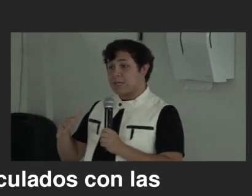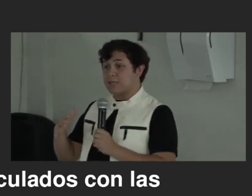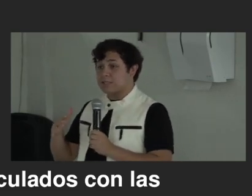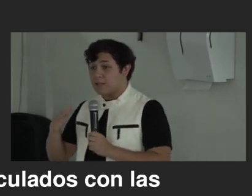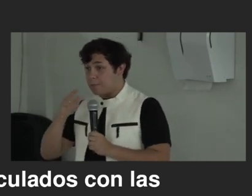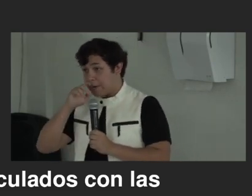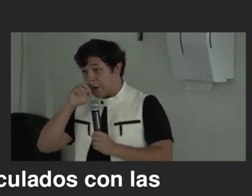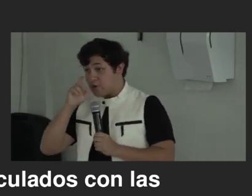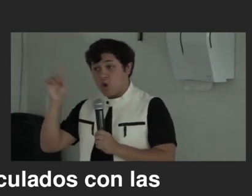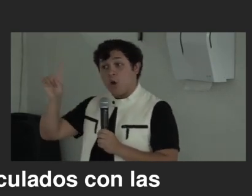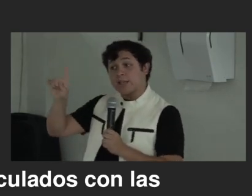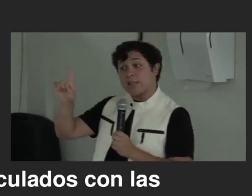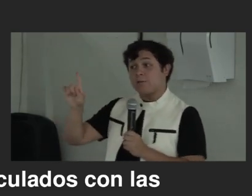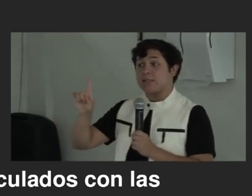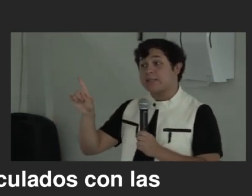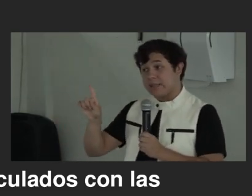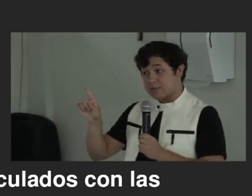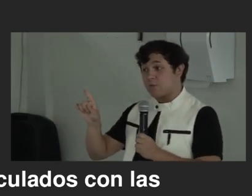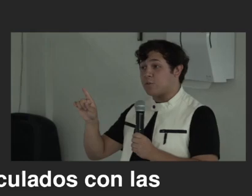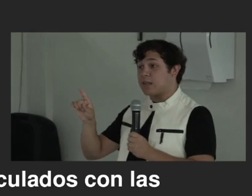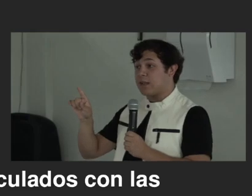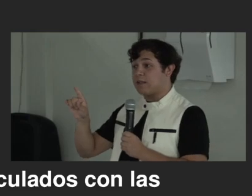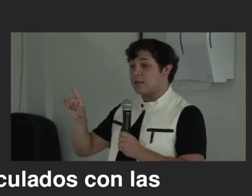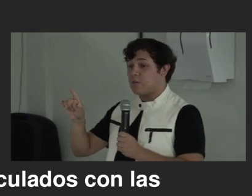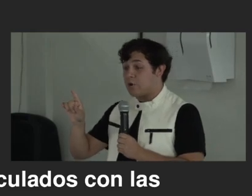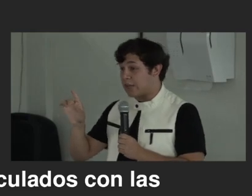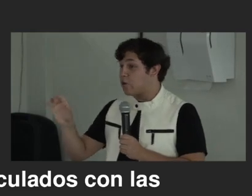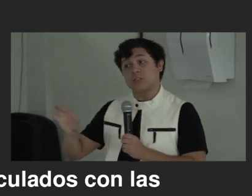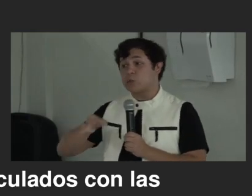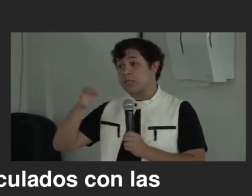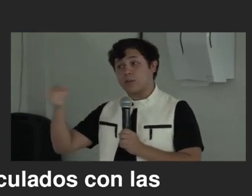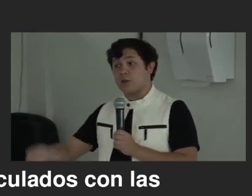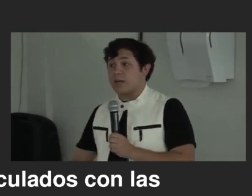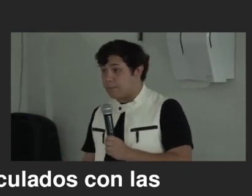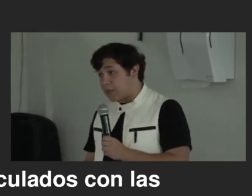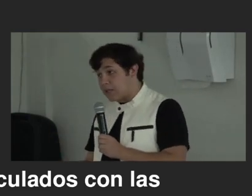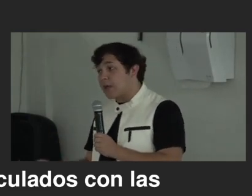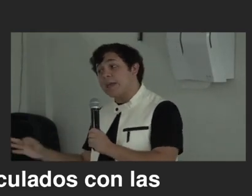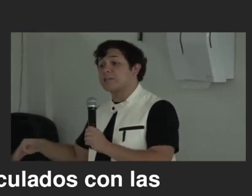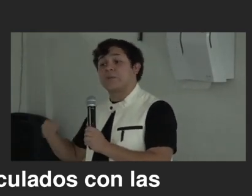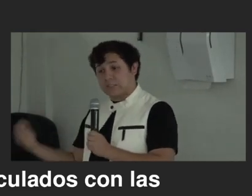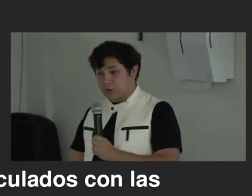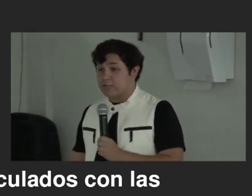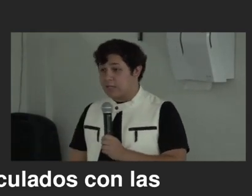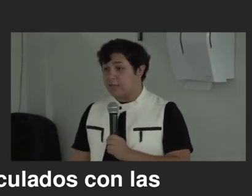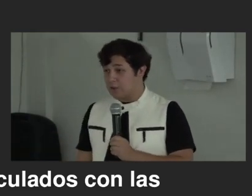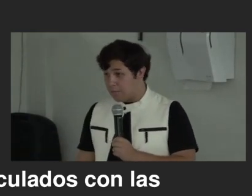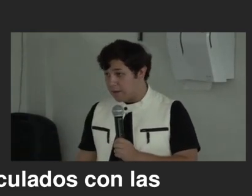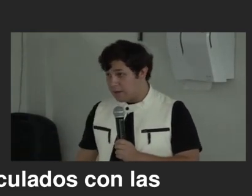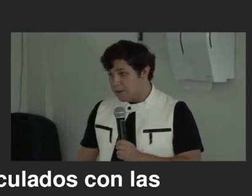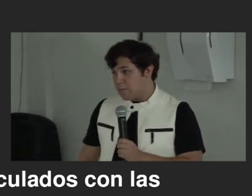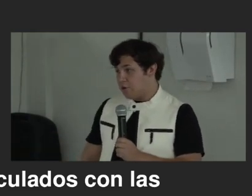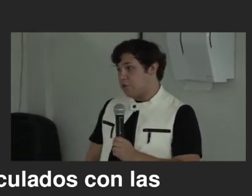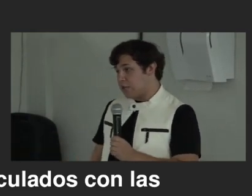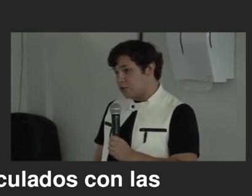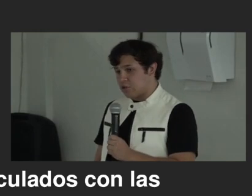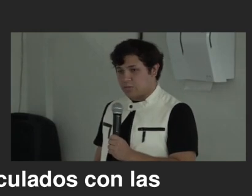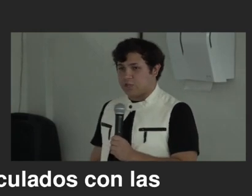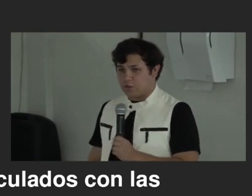señas, pero no es lengua de señas como tal, porque no estoy siguiendo la gramática y expresiones del idioma. Por lo tanto, es como si yo